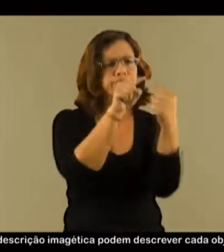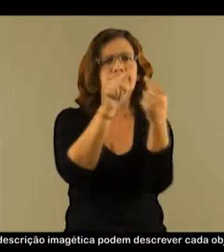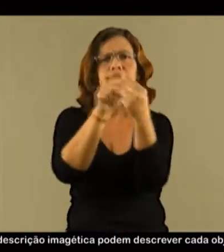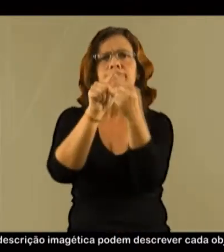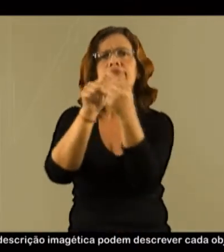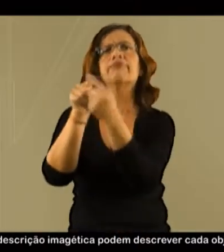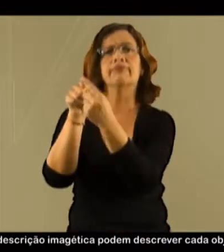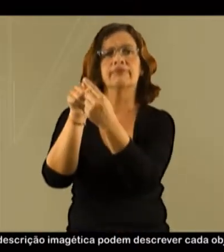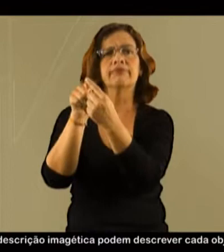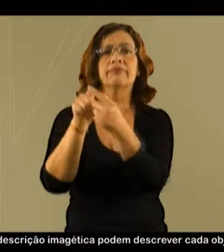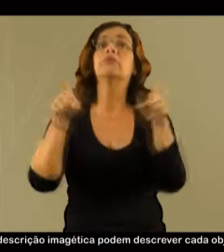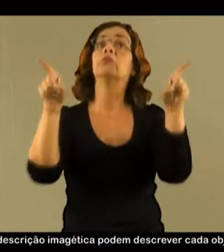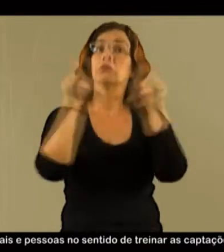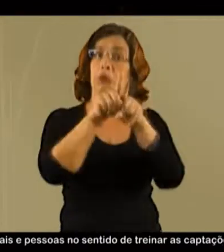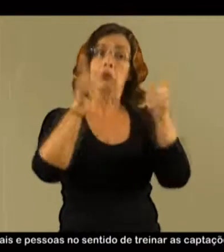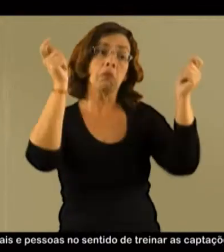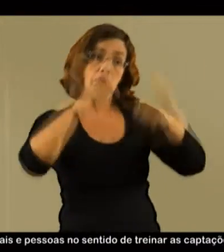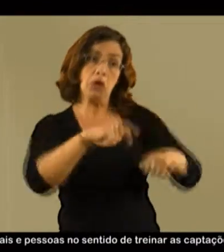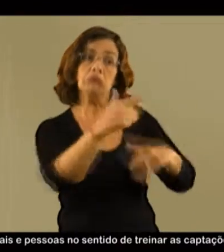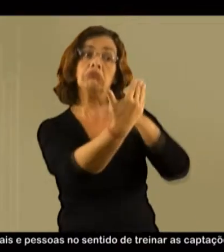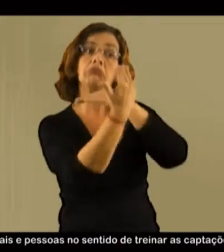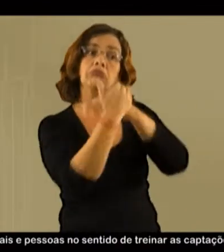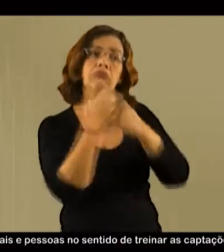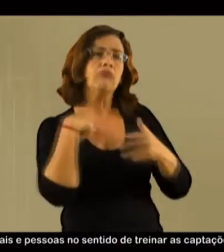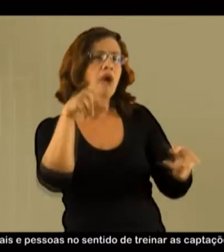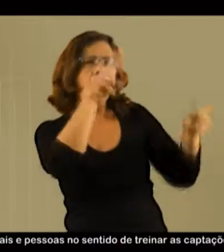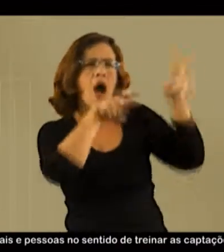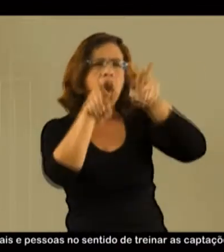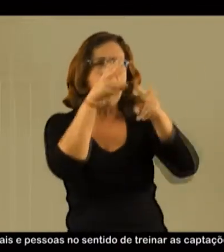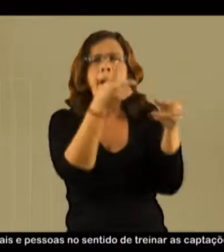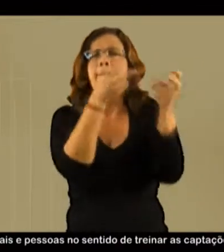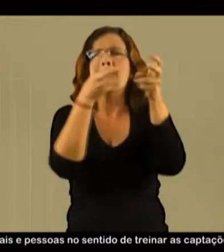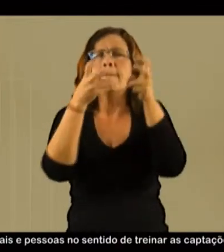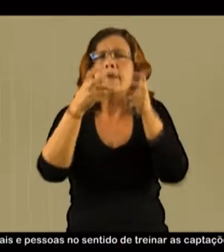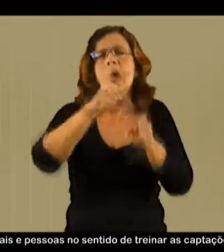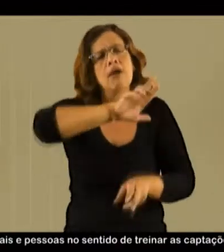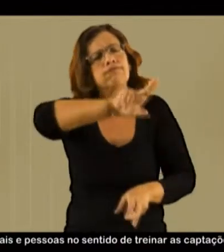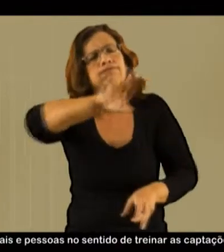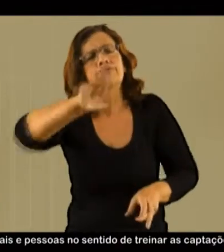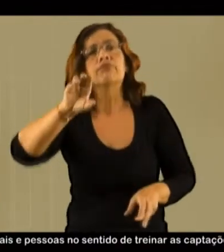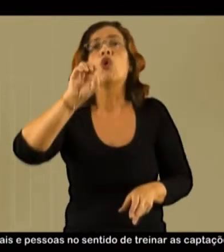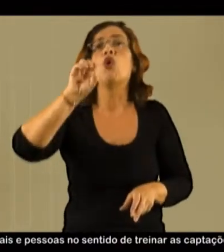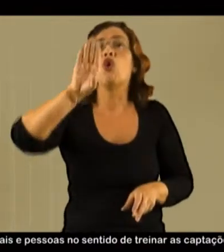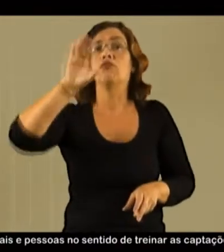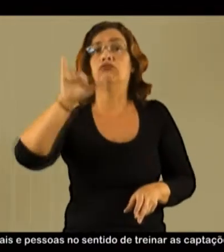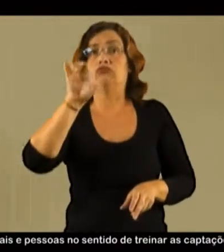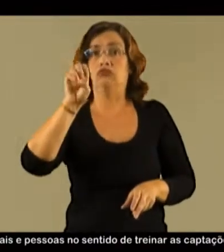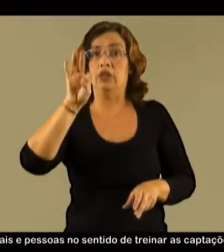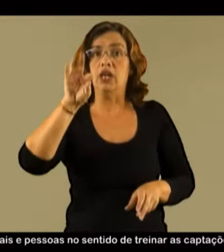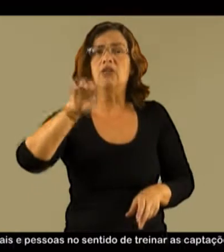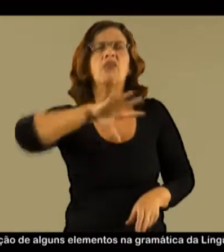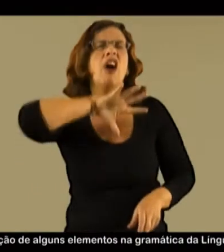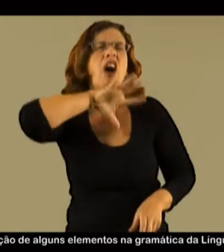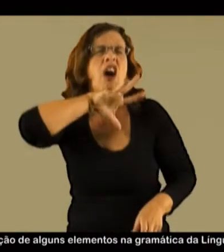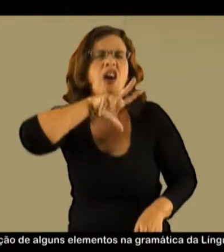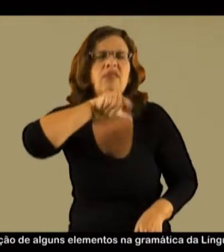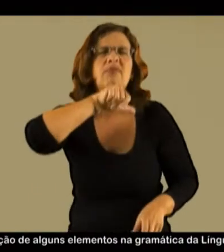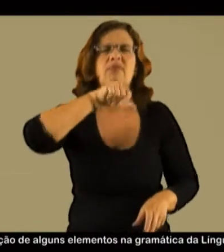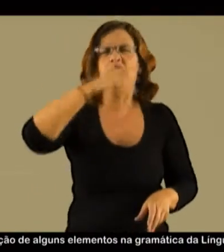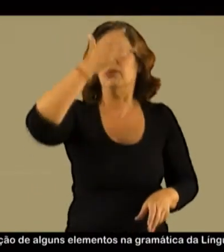descrever cada objeto, animais e pessoas, no sentido de treinar as captações e inserção de